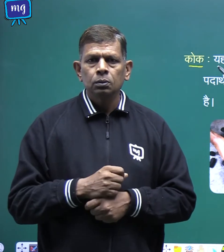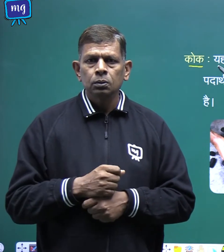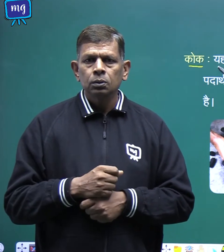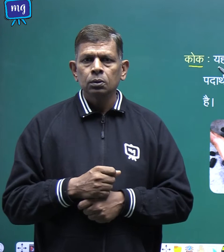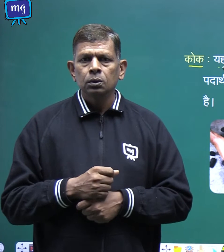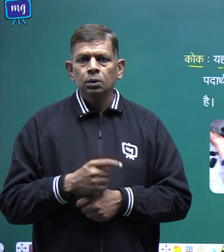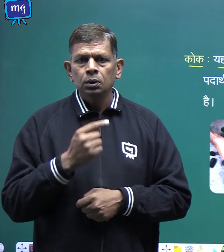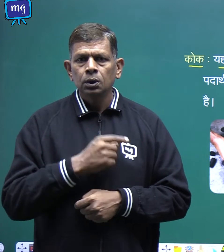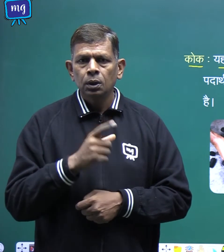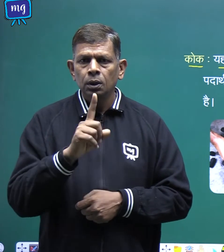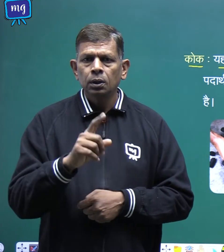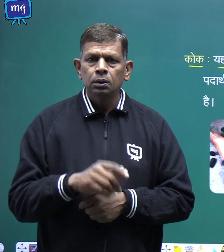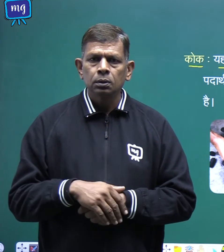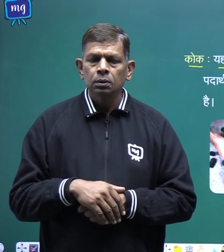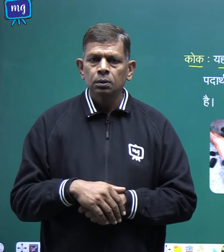यह एक